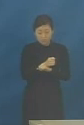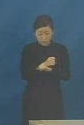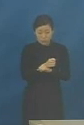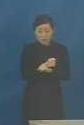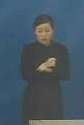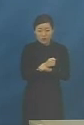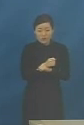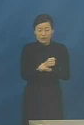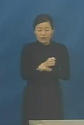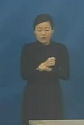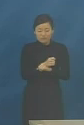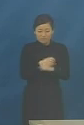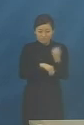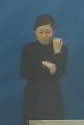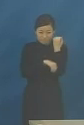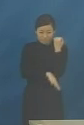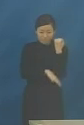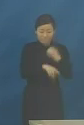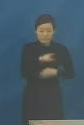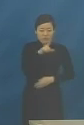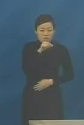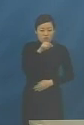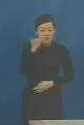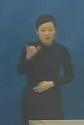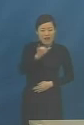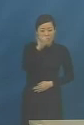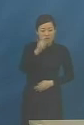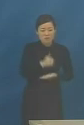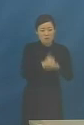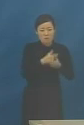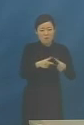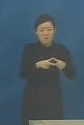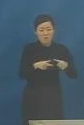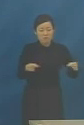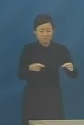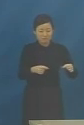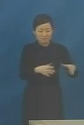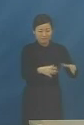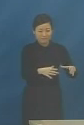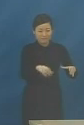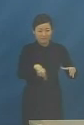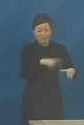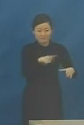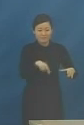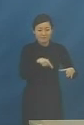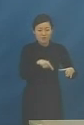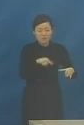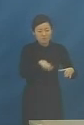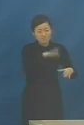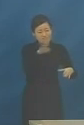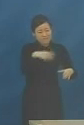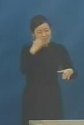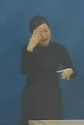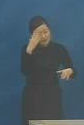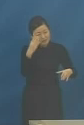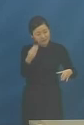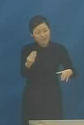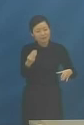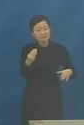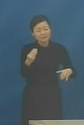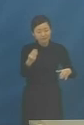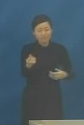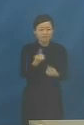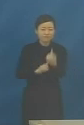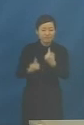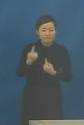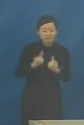鳥取県鳥取弥生の王国と我々呼んでますがそちらのをもっとはの関心を持っていただきノートずれて